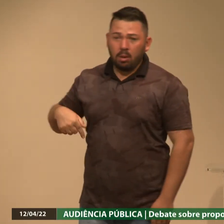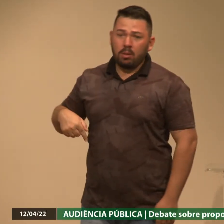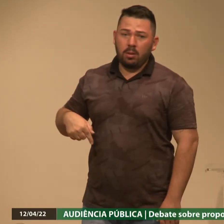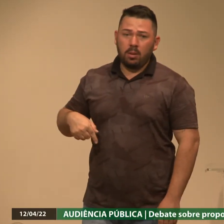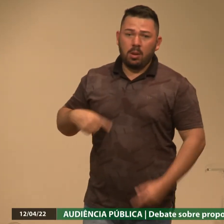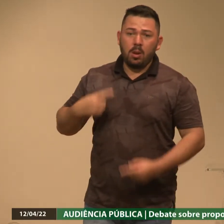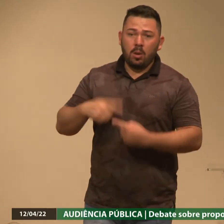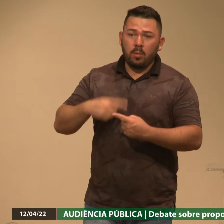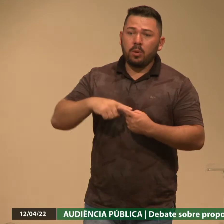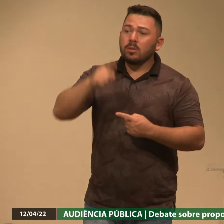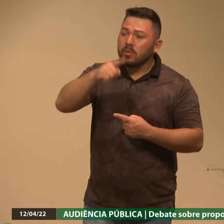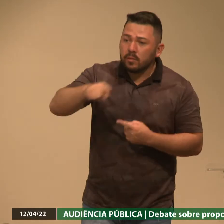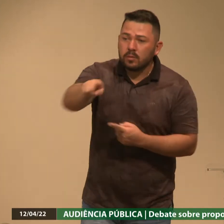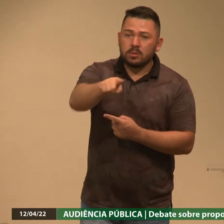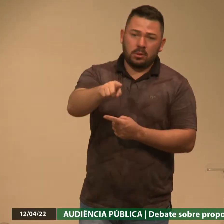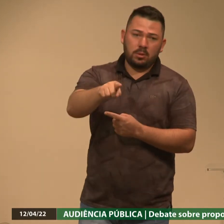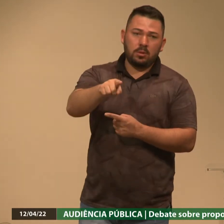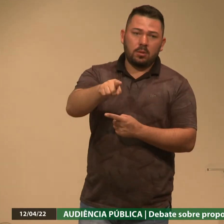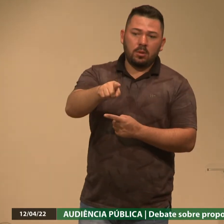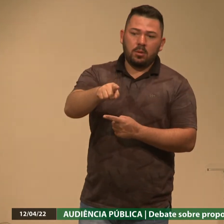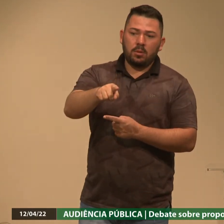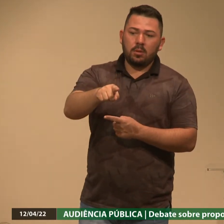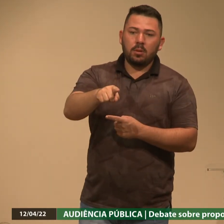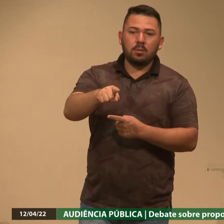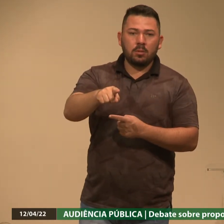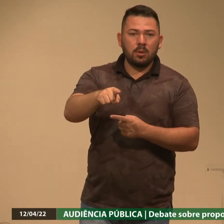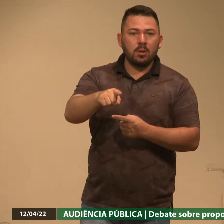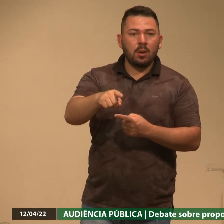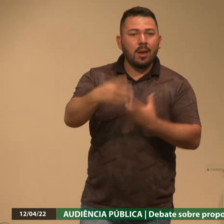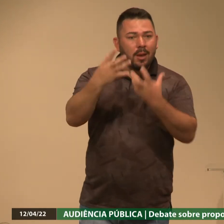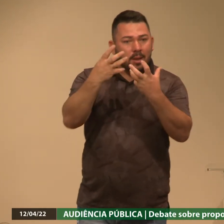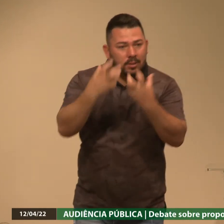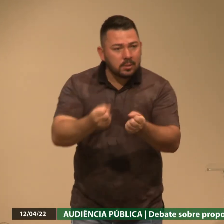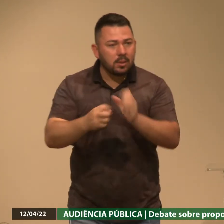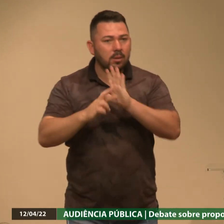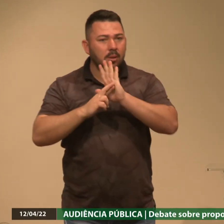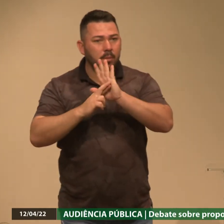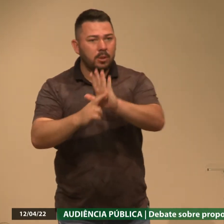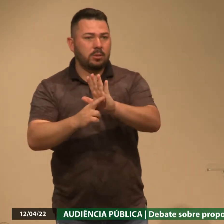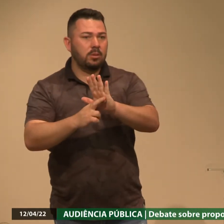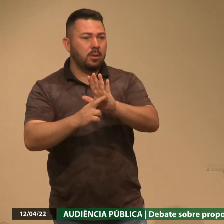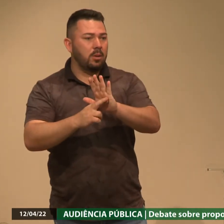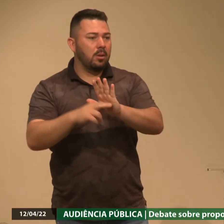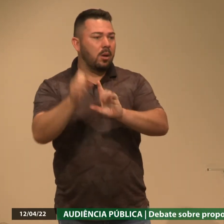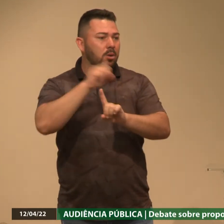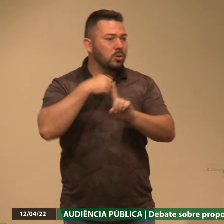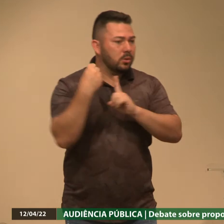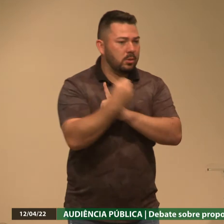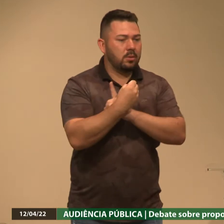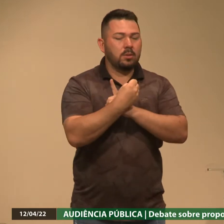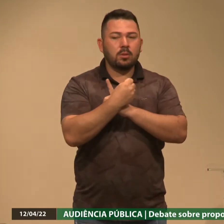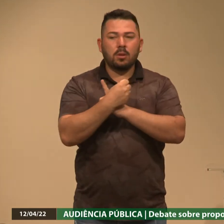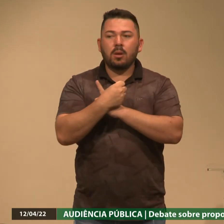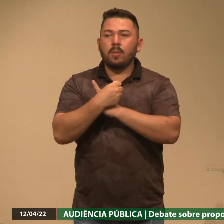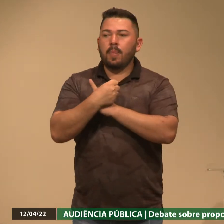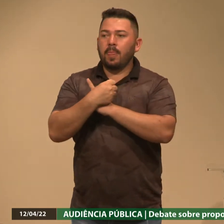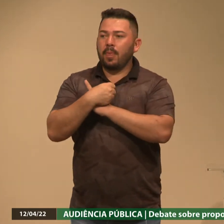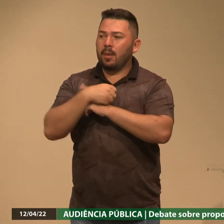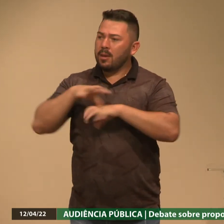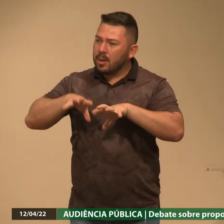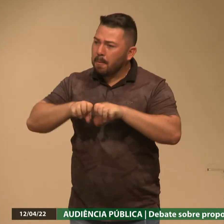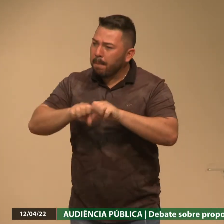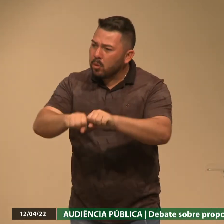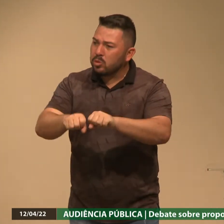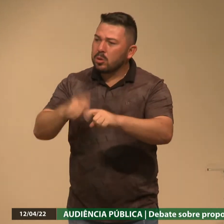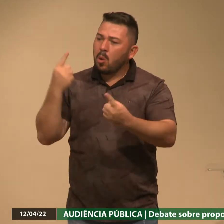porque são vocês que dão esse aval que representam a sociedade que busca